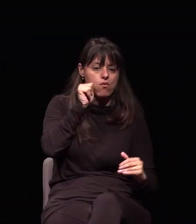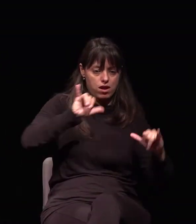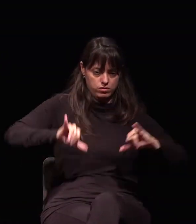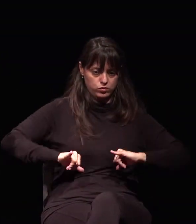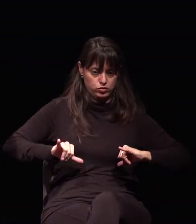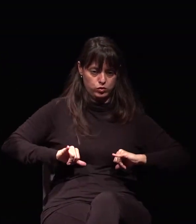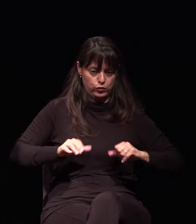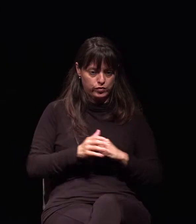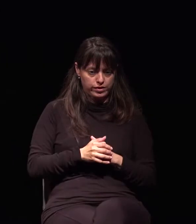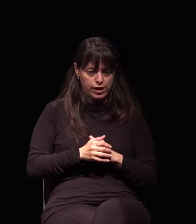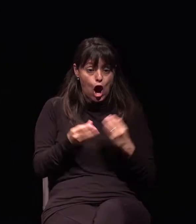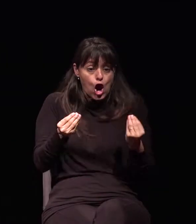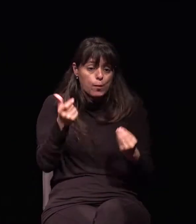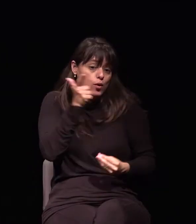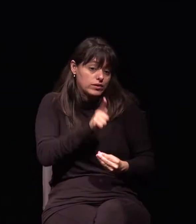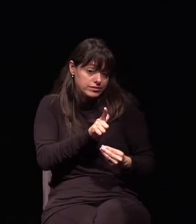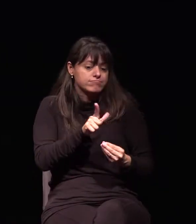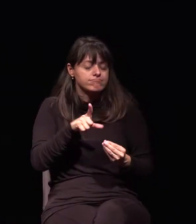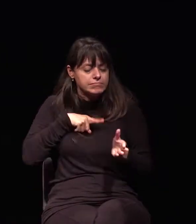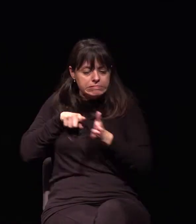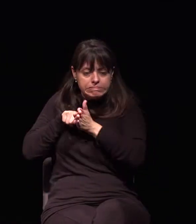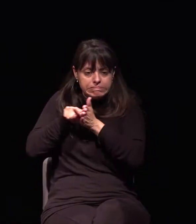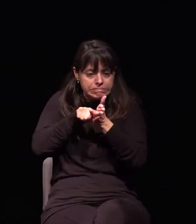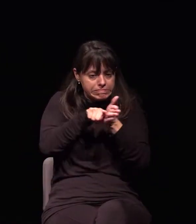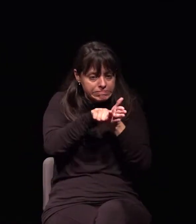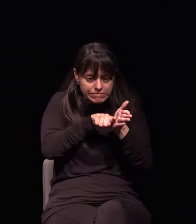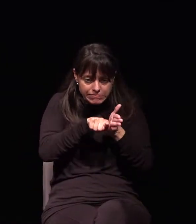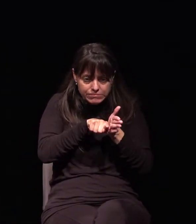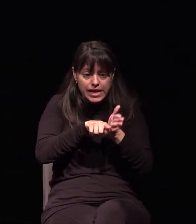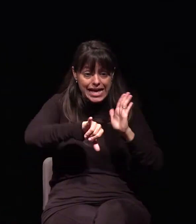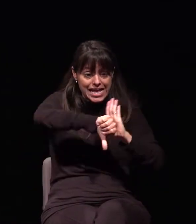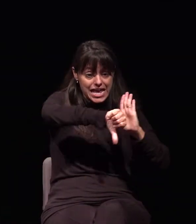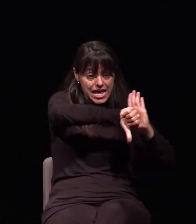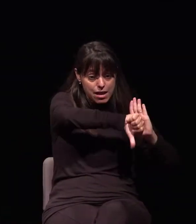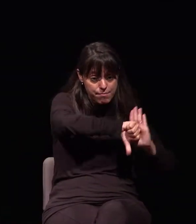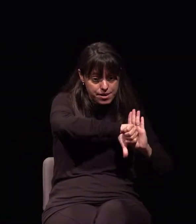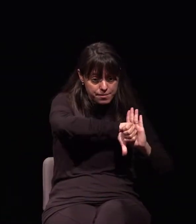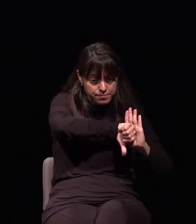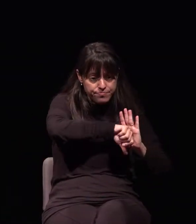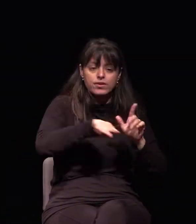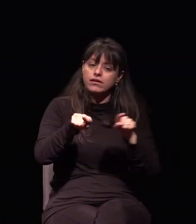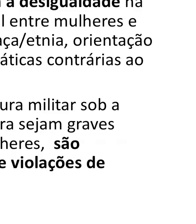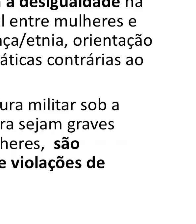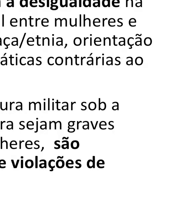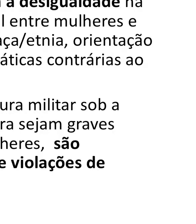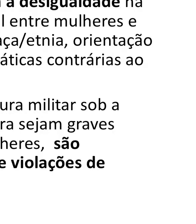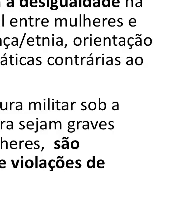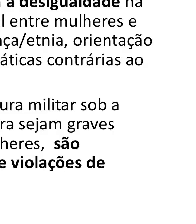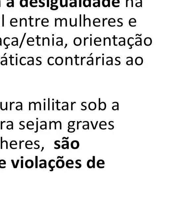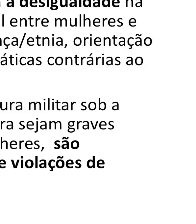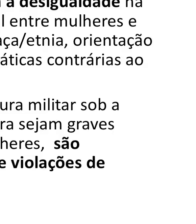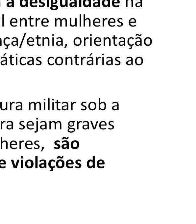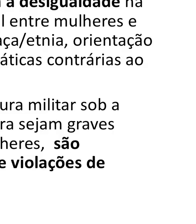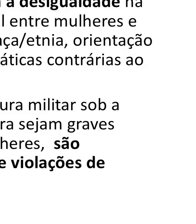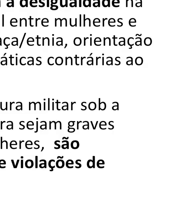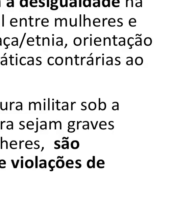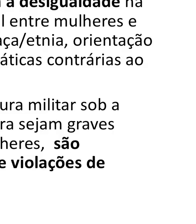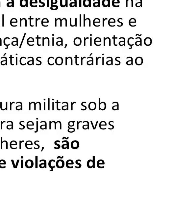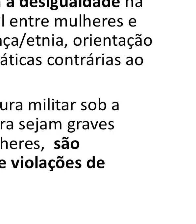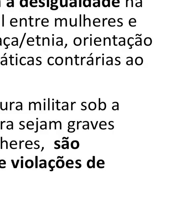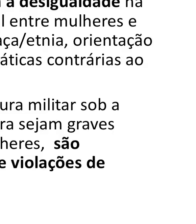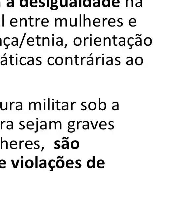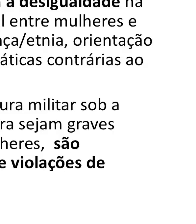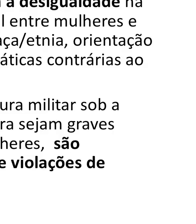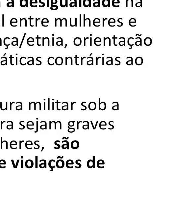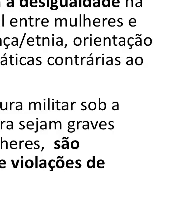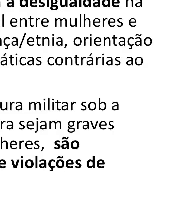você investigar os crimes da ditadura, você tem que investigar também os crimes e as violações que aconteceram